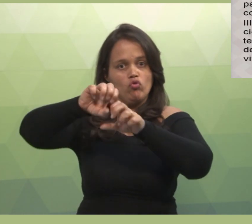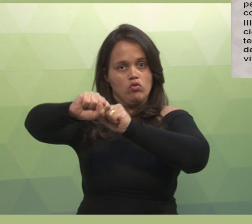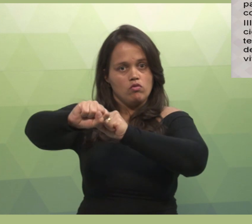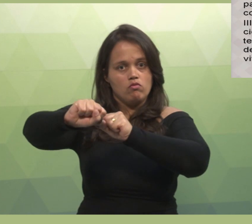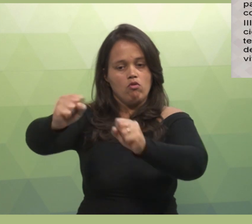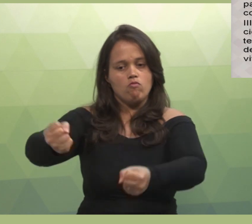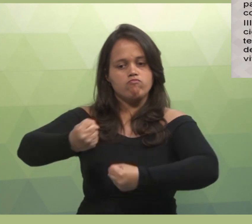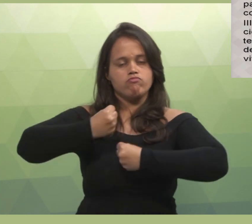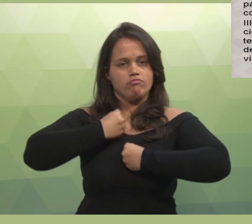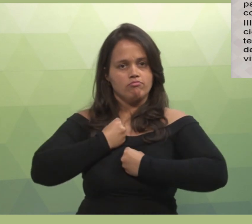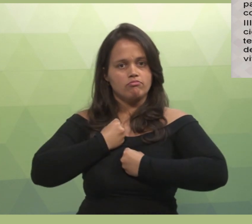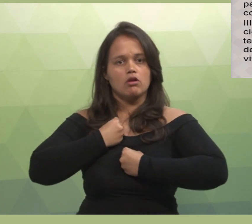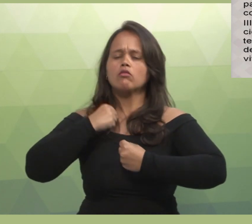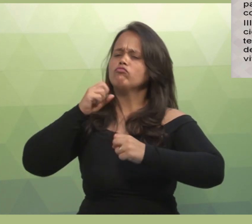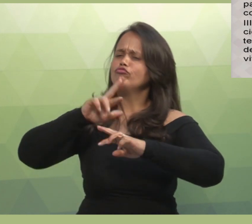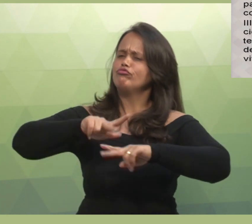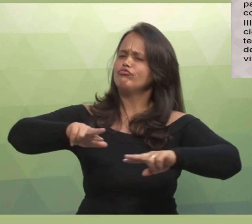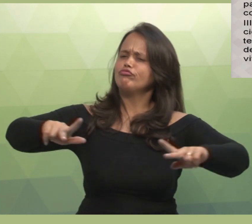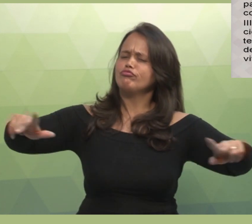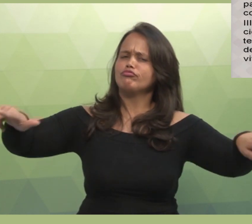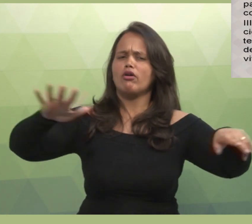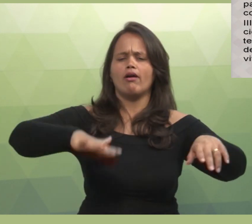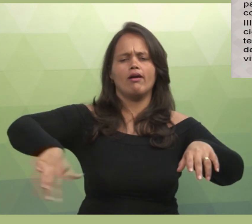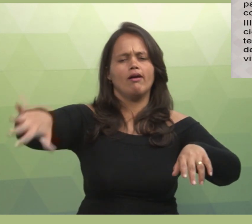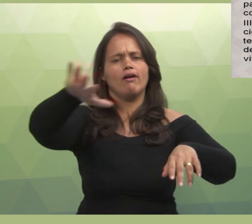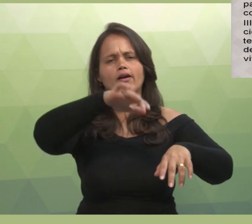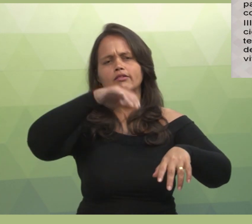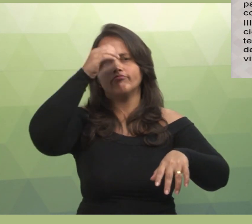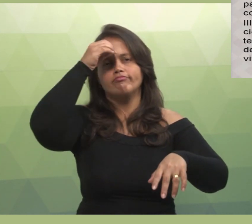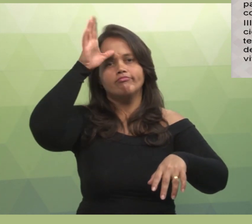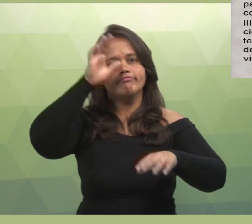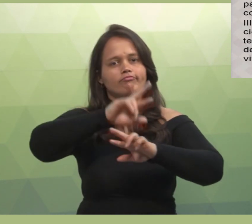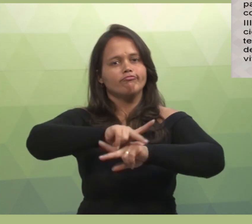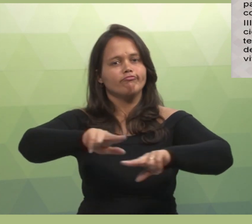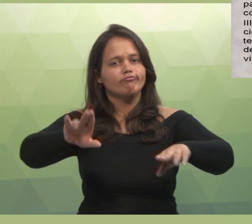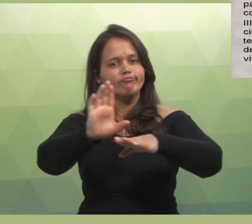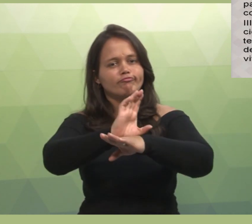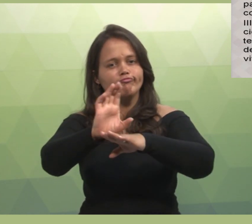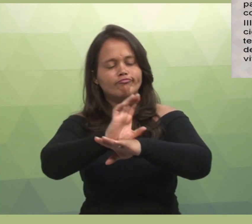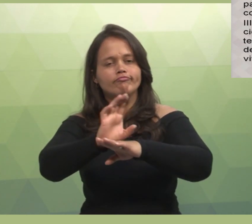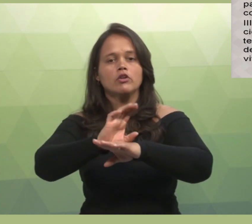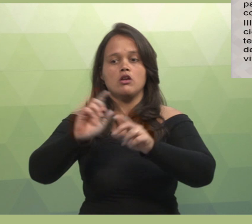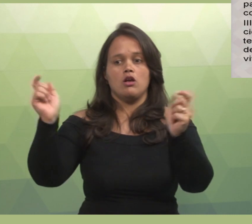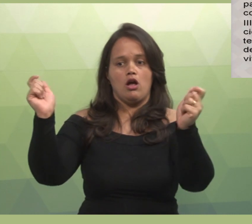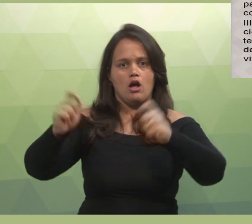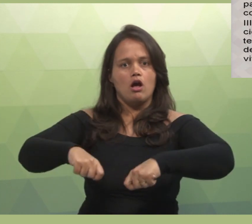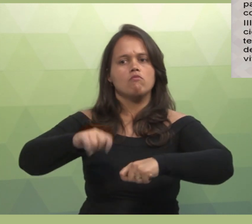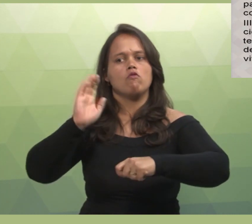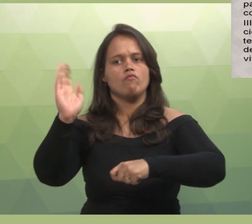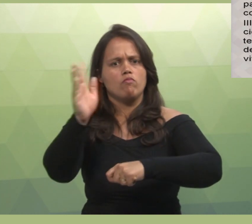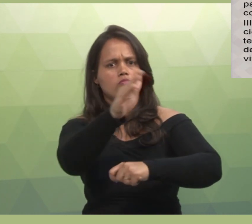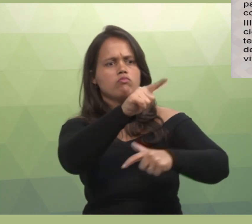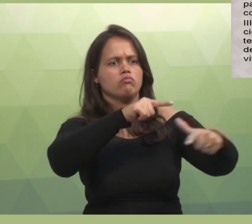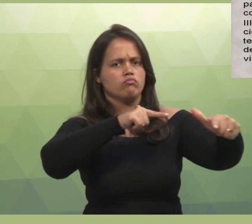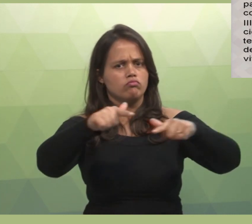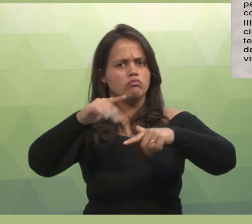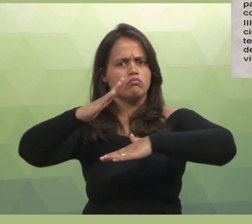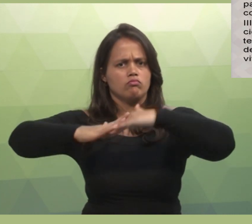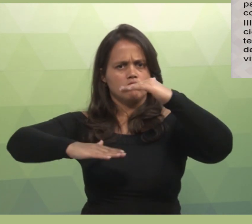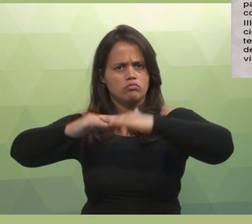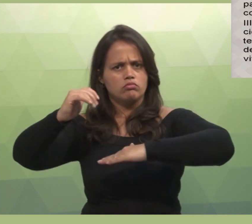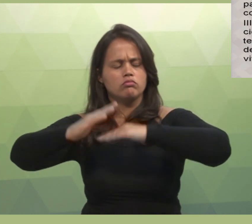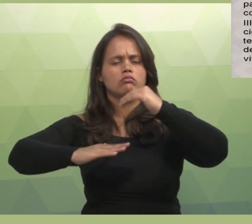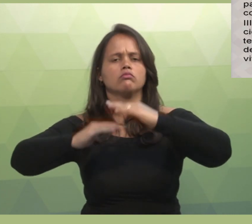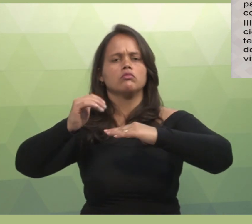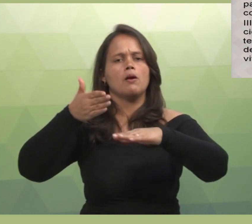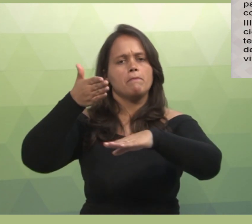de conhecimento, aptos para inserção em setores profissionais e para participação no desenvolvimento da